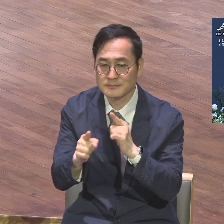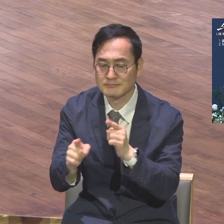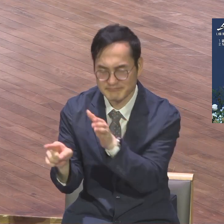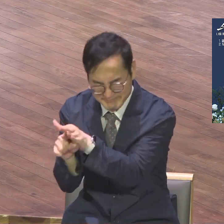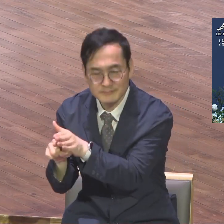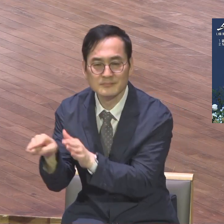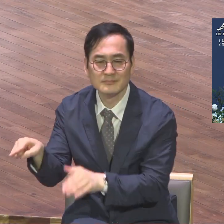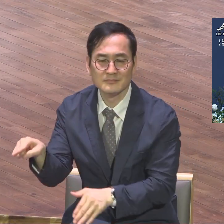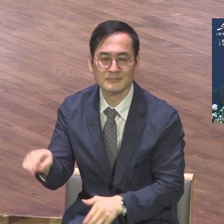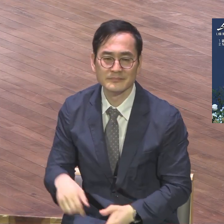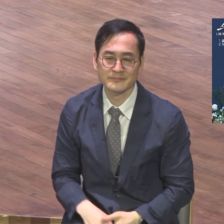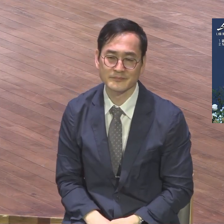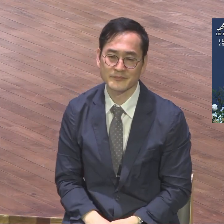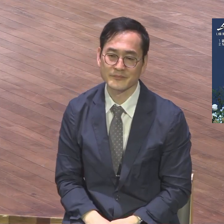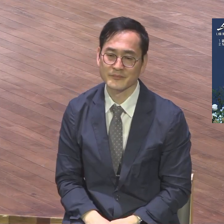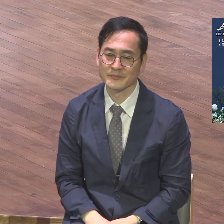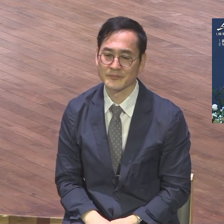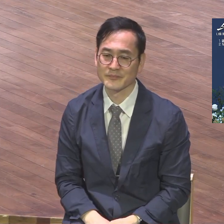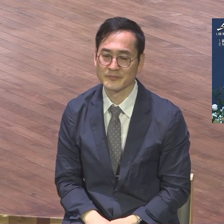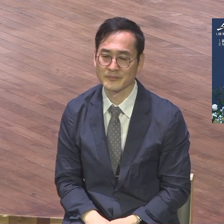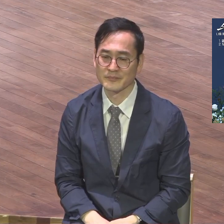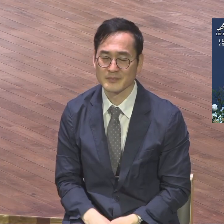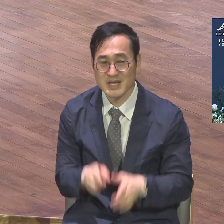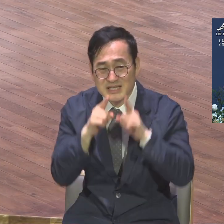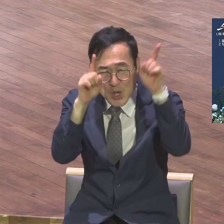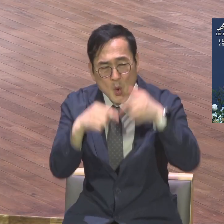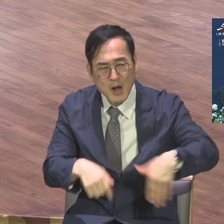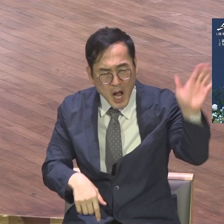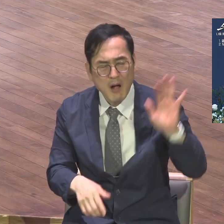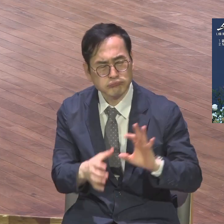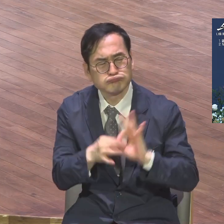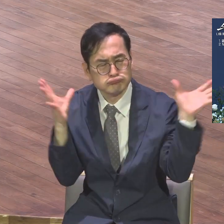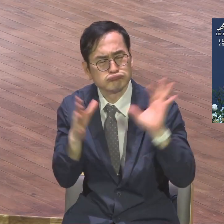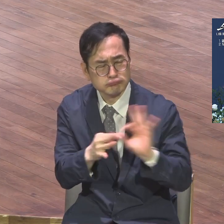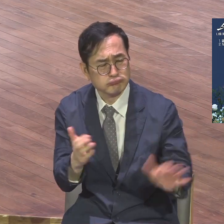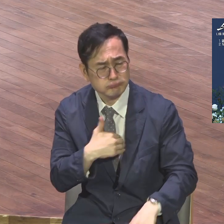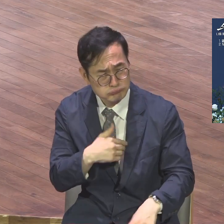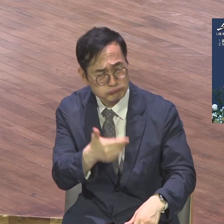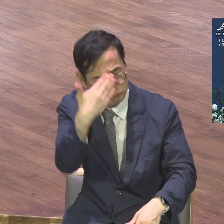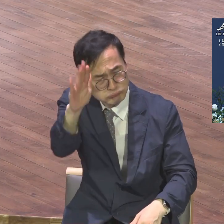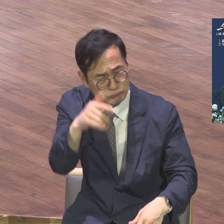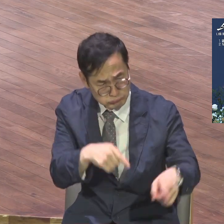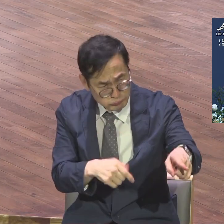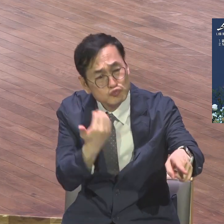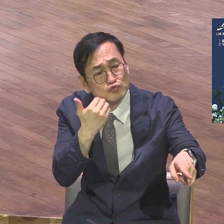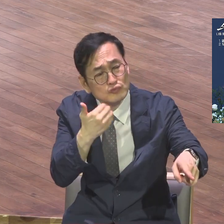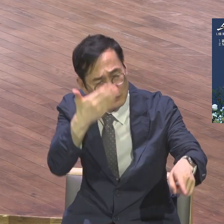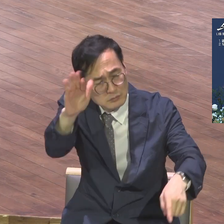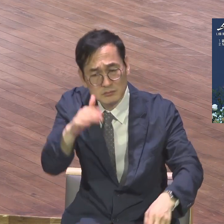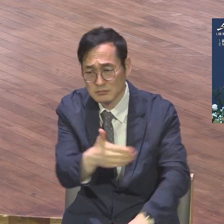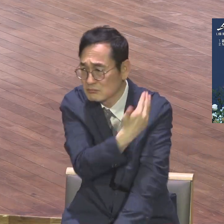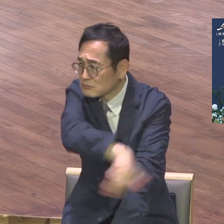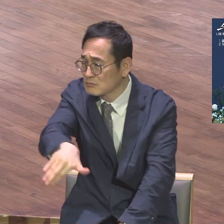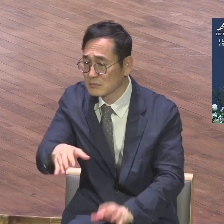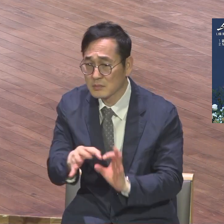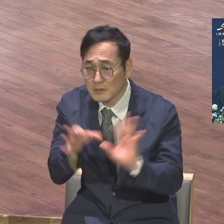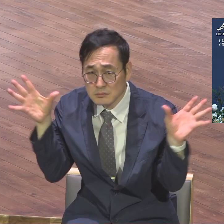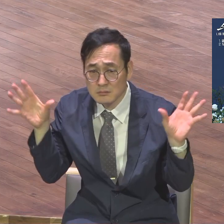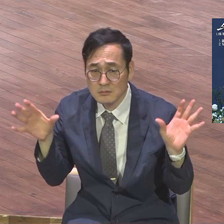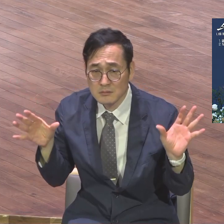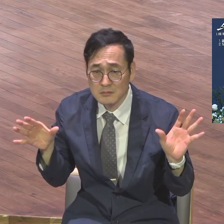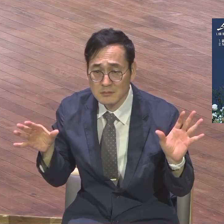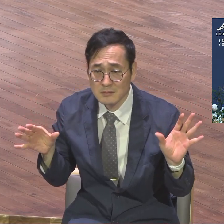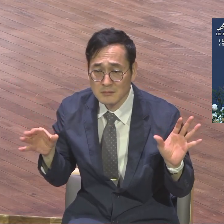합니다. 아 이거 뭐 네가 지역 가든지 말든지 뭐. 쪽팔리게 뭐 내가 뭐 우리 집안에 이런 창피스러운 걸 뭐 교인들이 알릴 필요